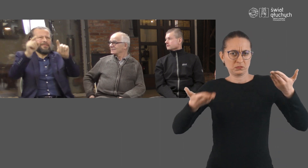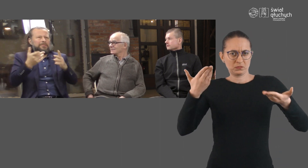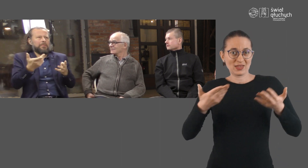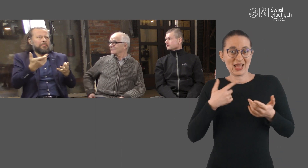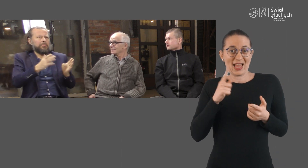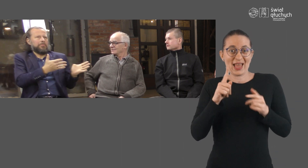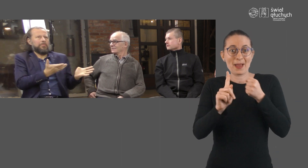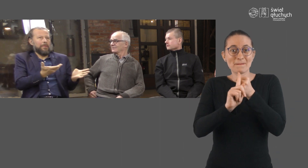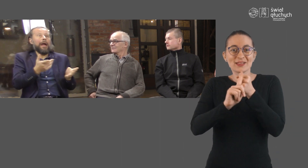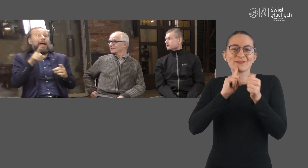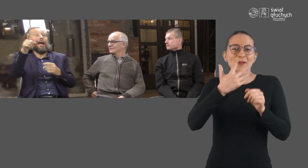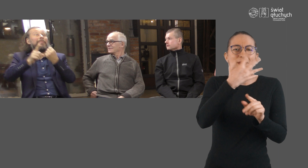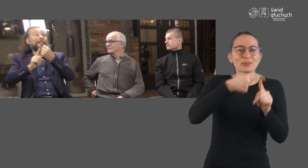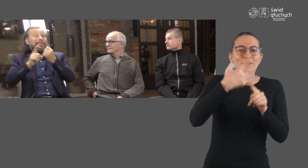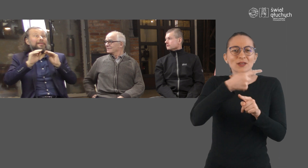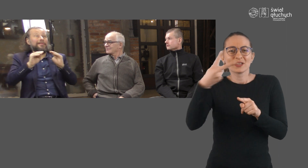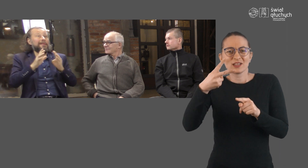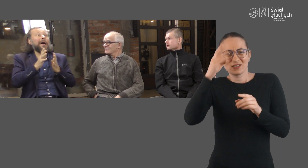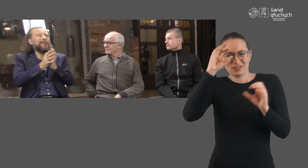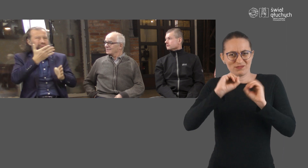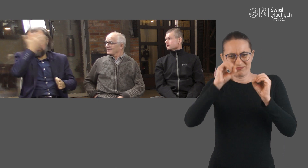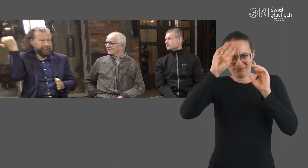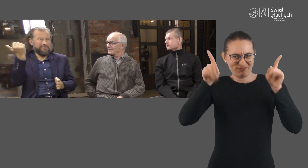znaczy w Radomiu też było różnie, tak?